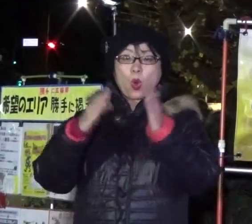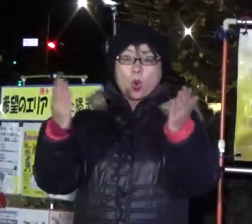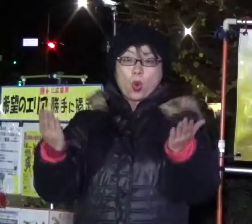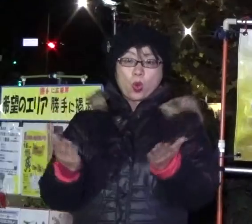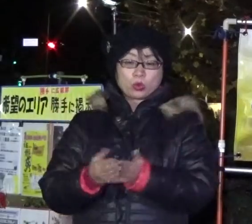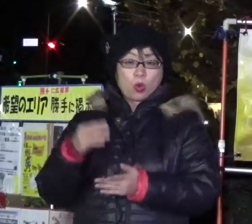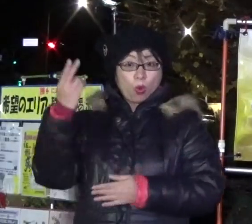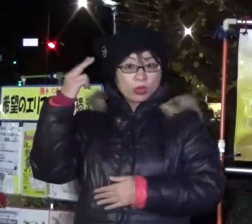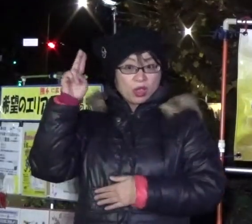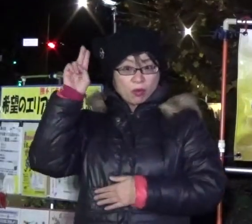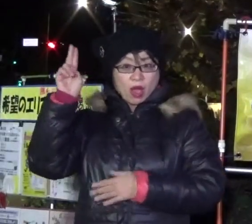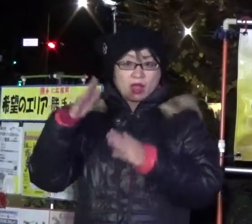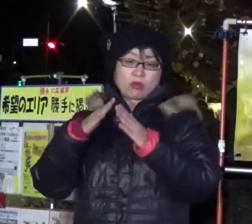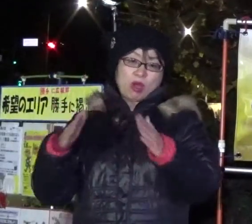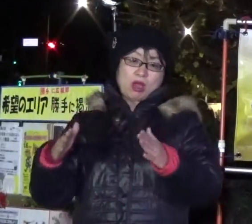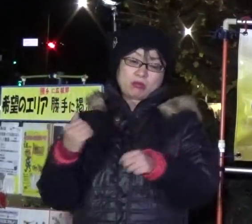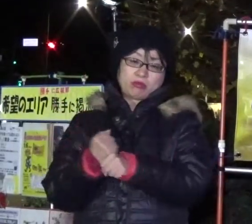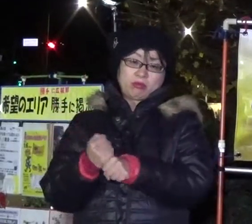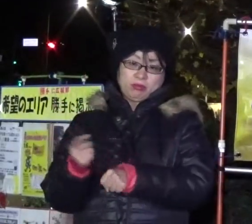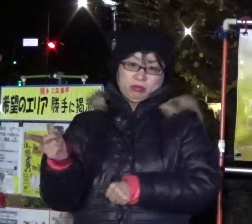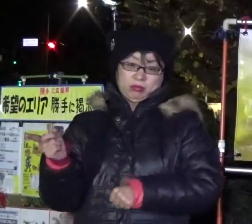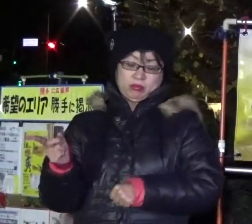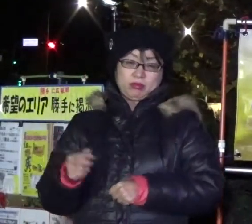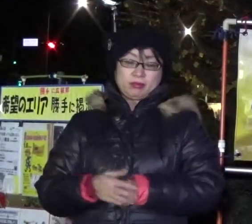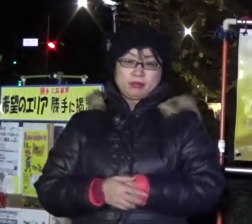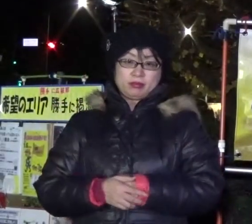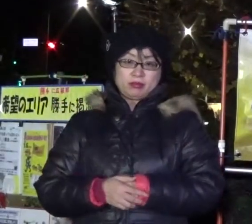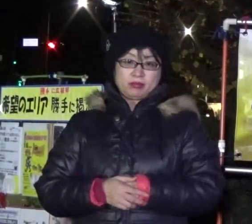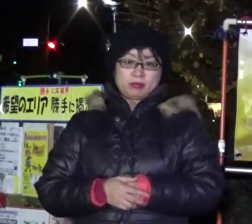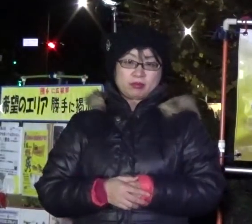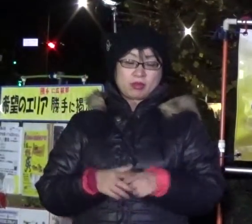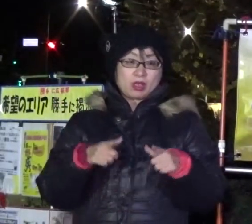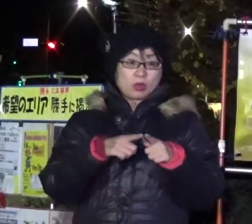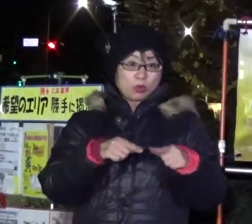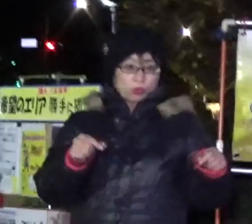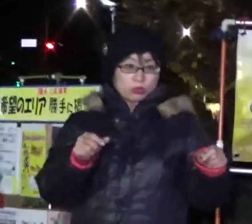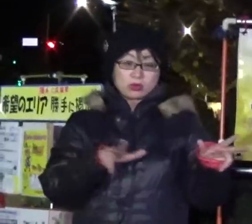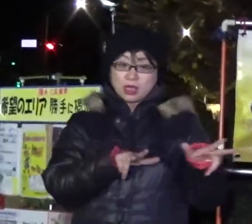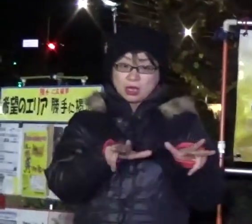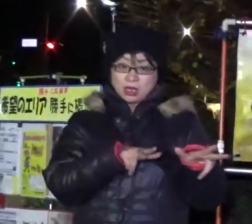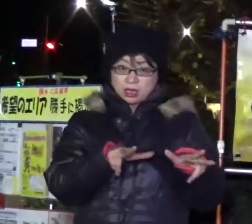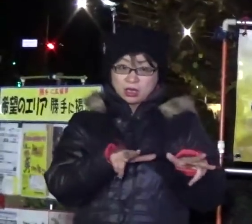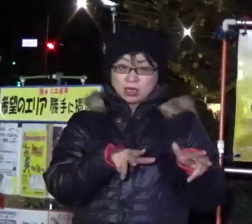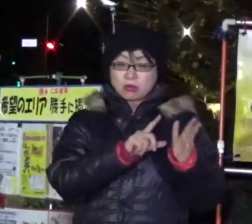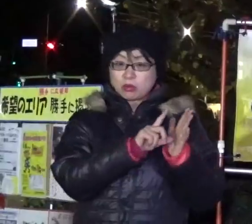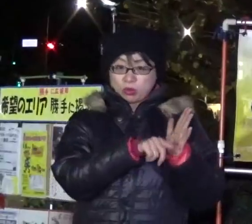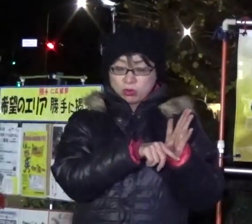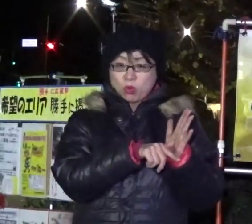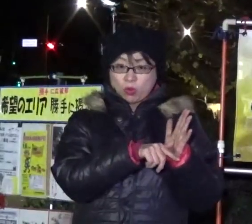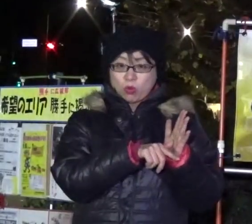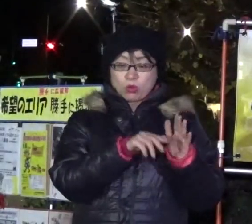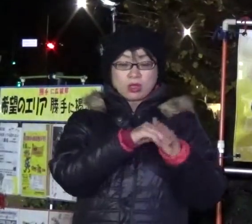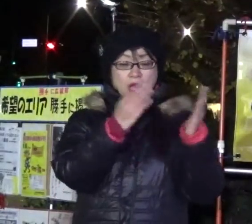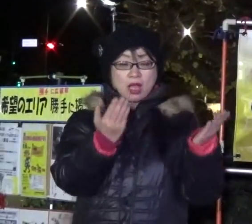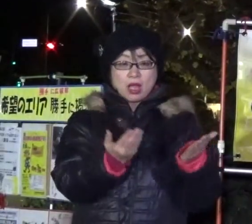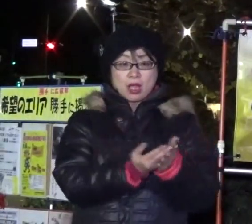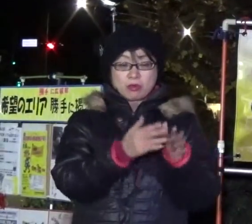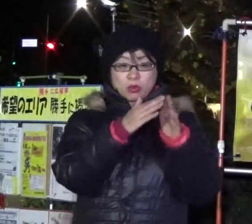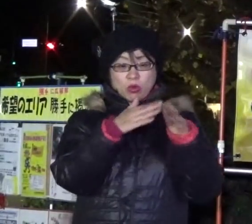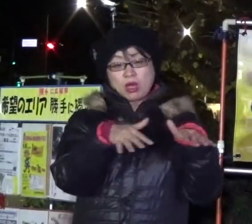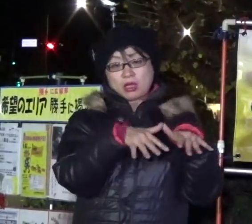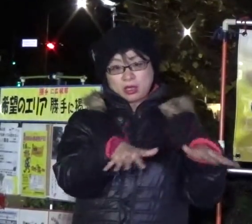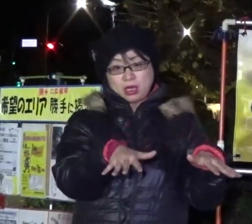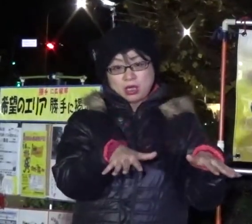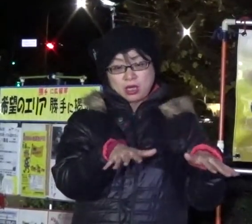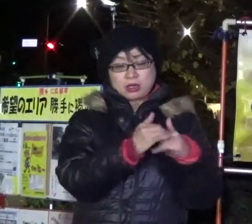会って作ってるんですね。だから日本の国政レベルでも全ての会派と、市民